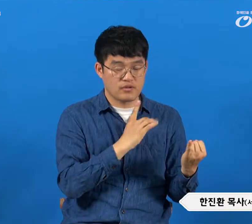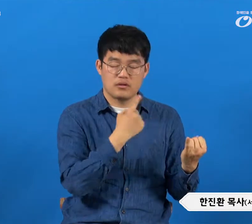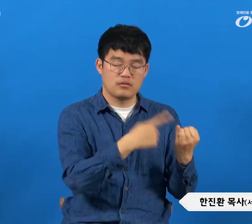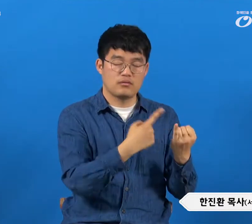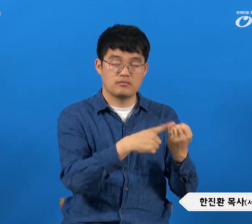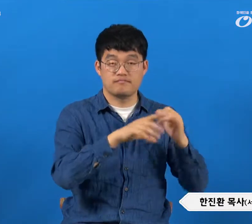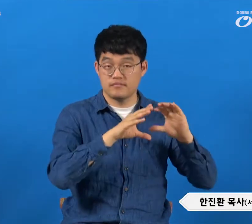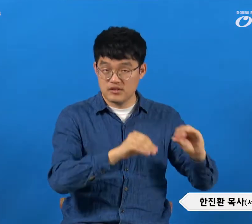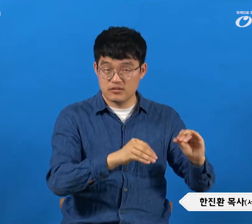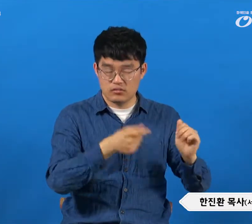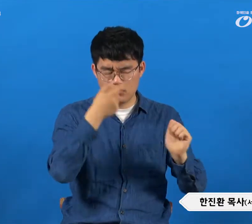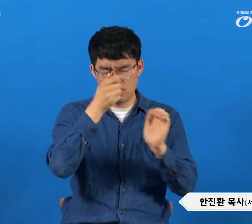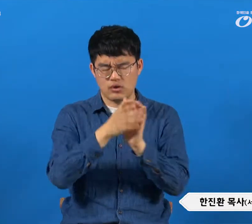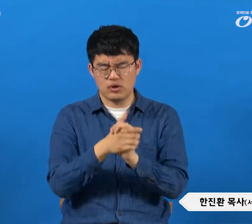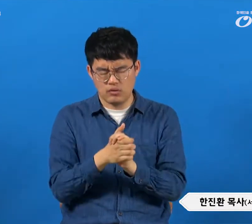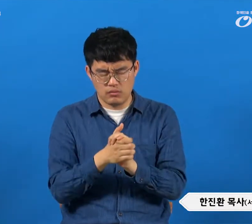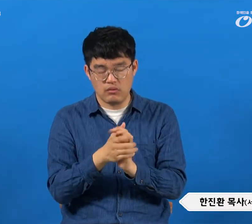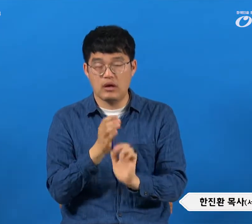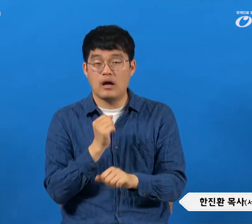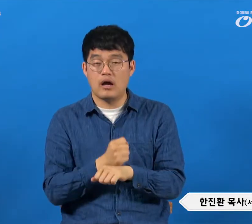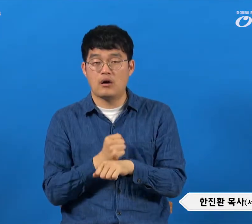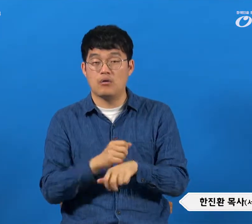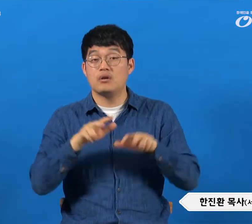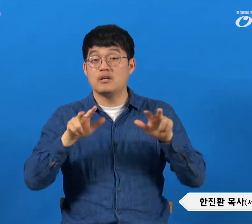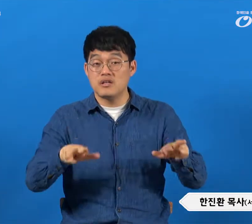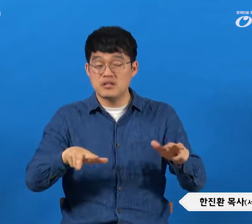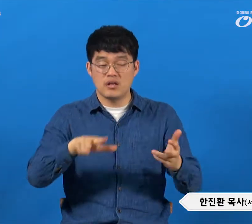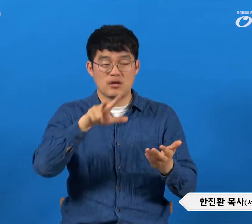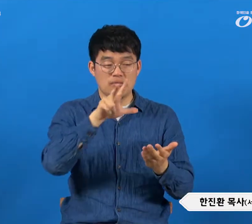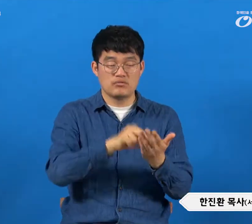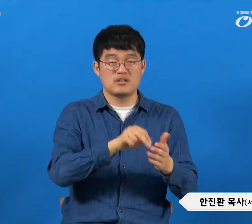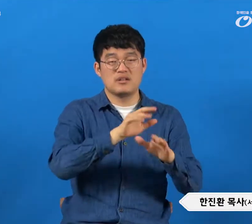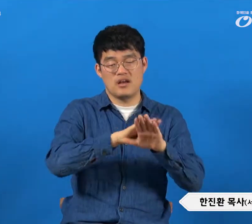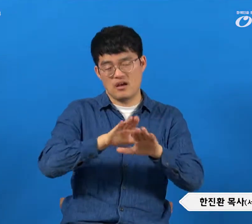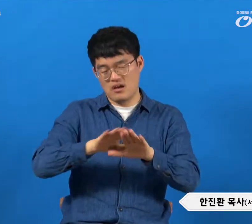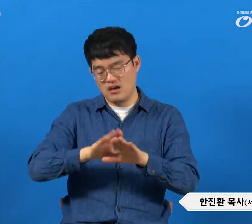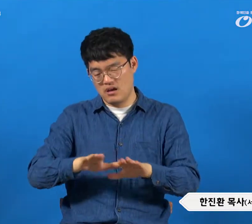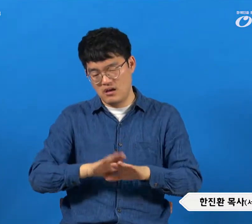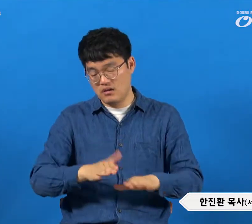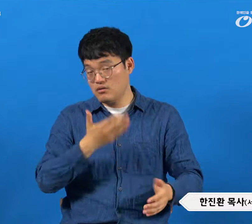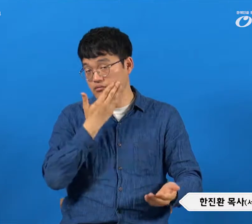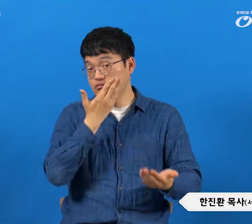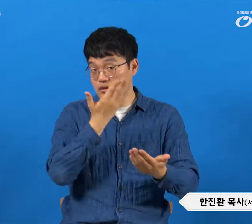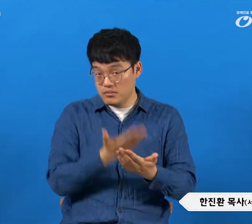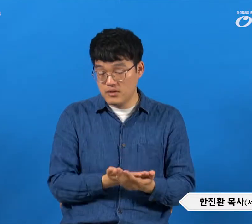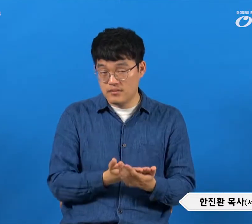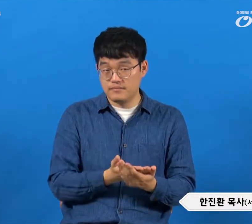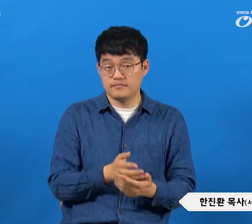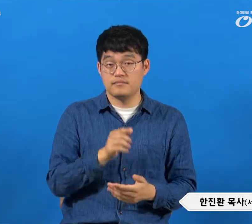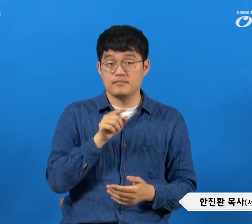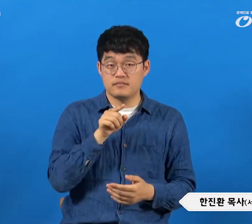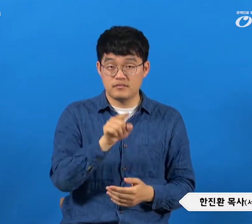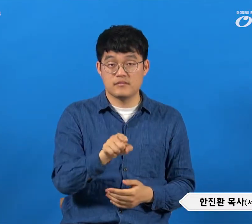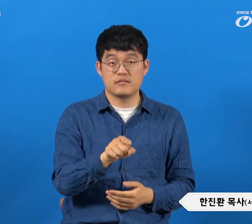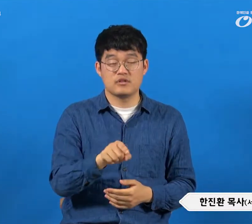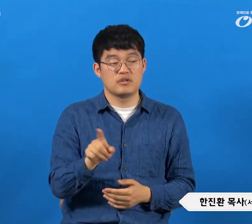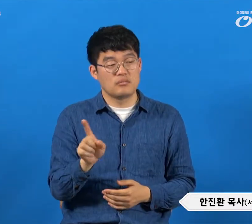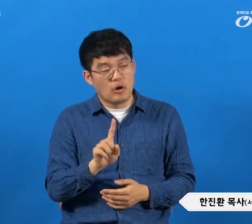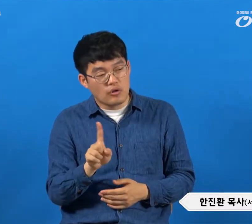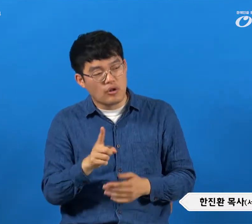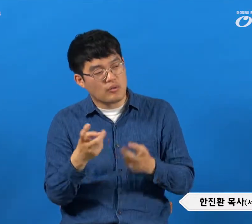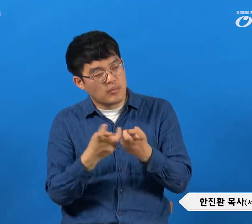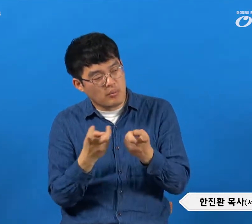그치고 기도하고 그리고 수습하는 것이 중요합니다. 그것이 거국